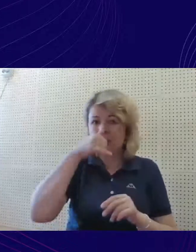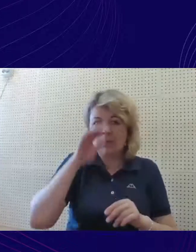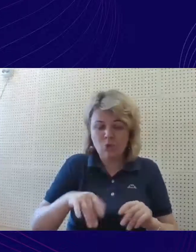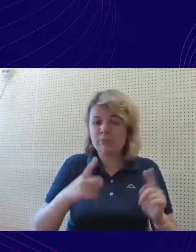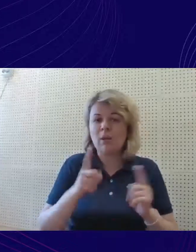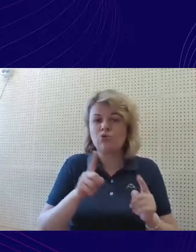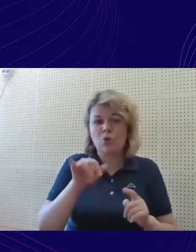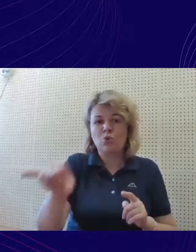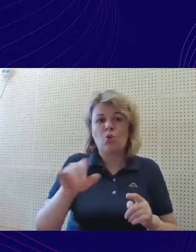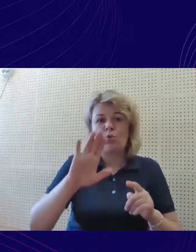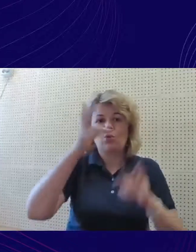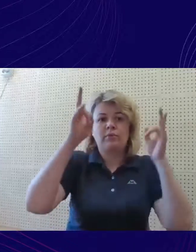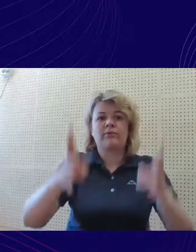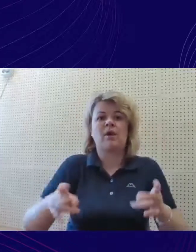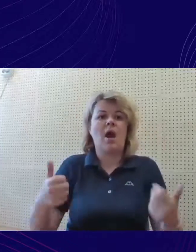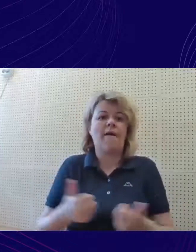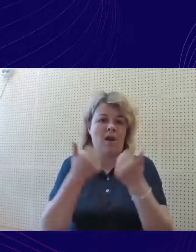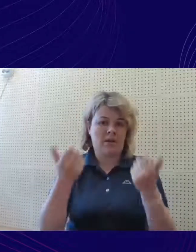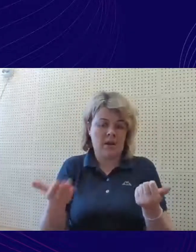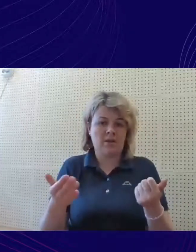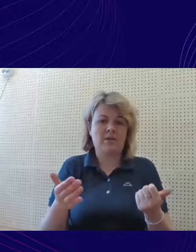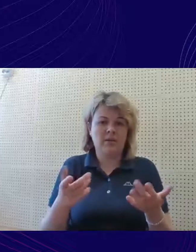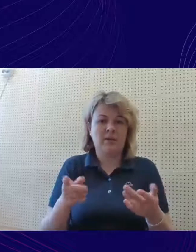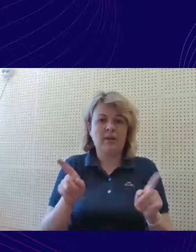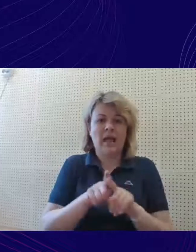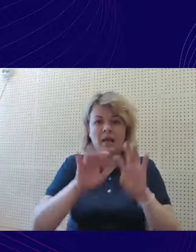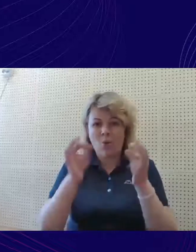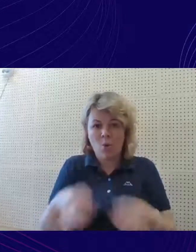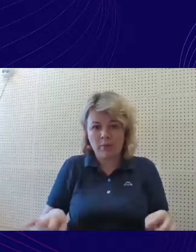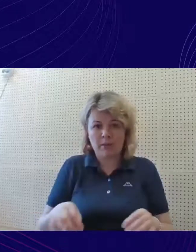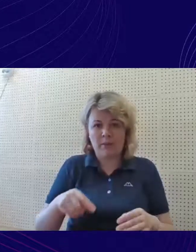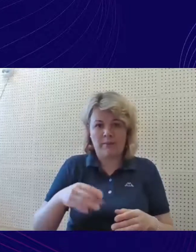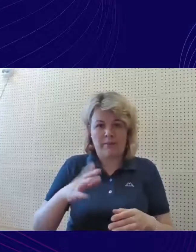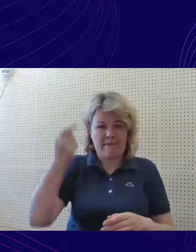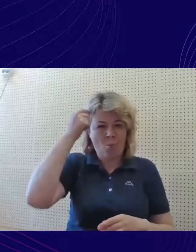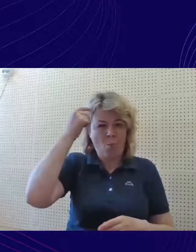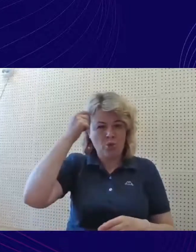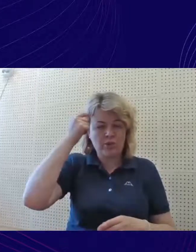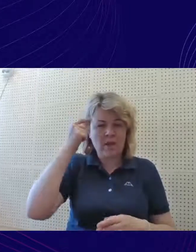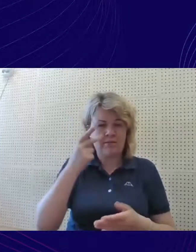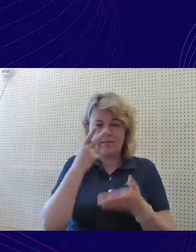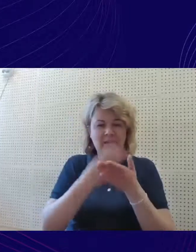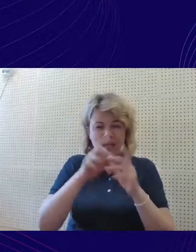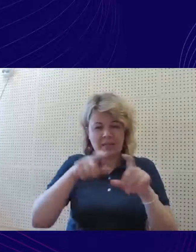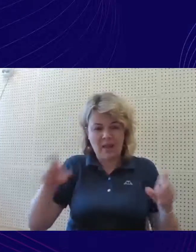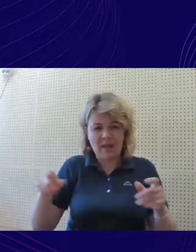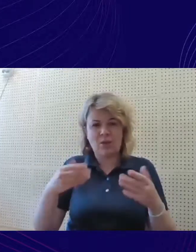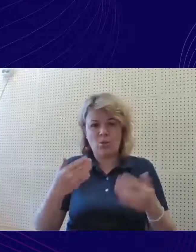И таким образом саспенс возникает внутри мозга зрительского за счет того, что он